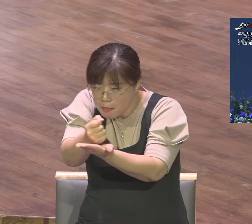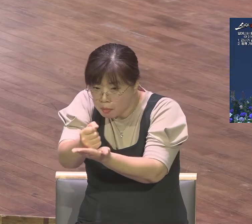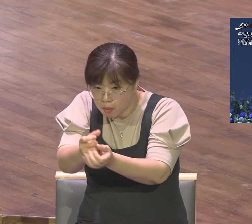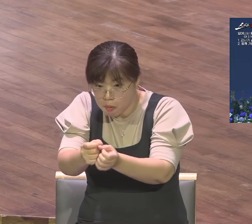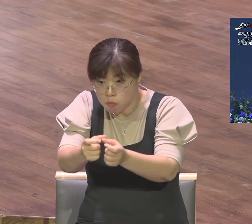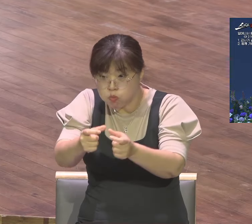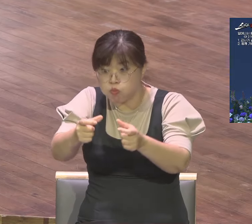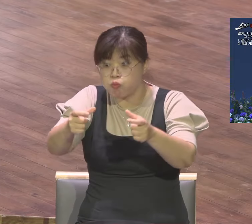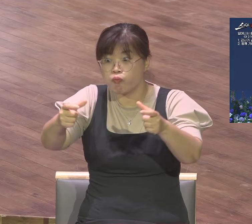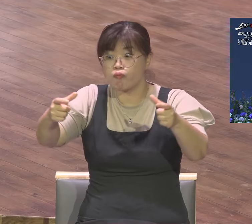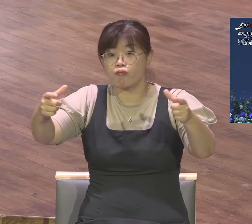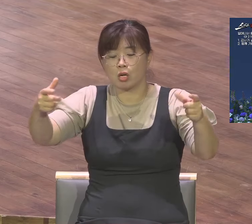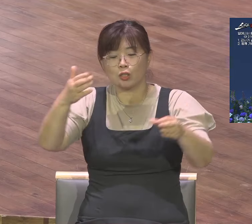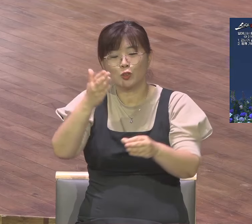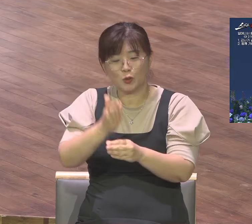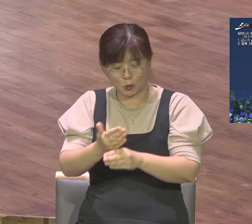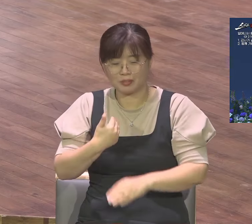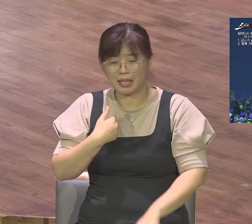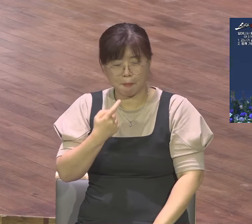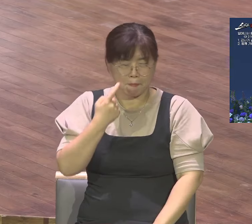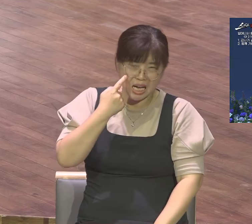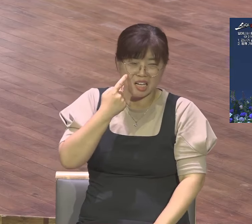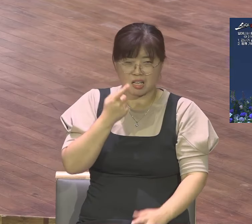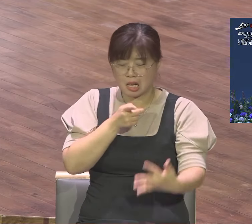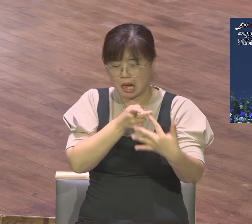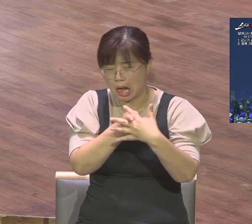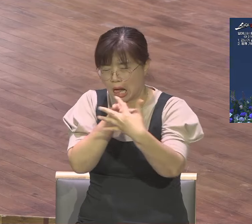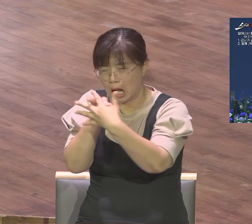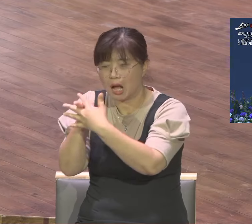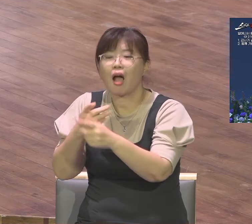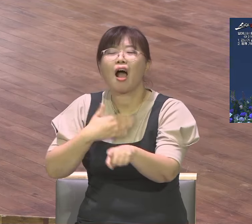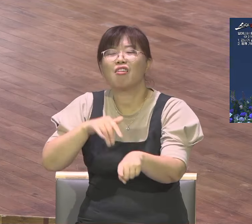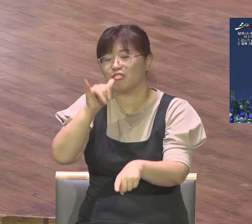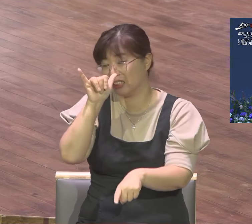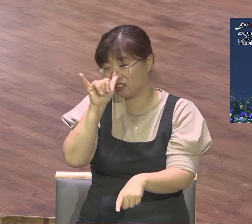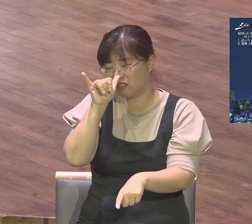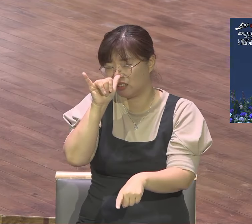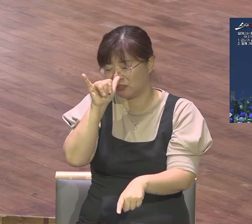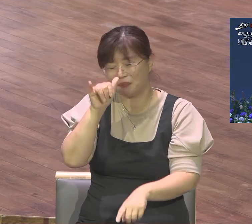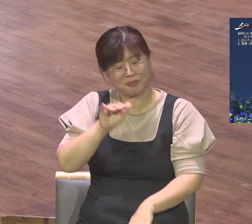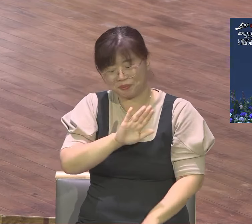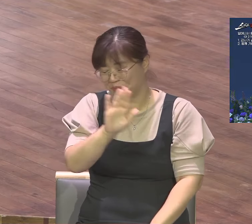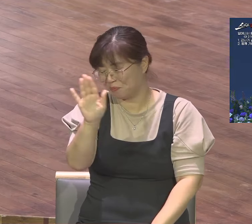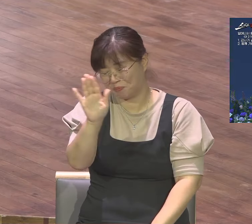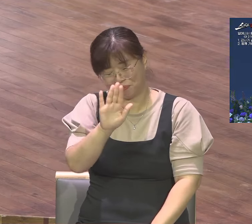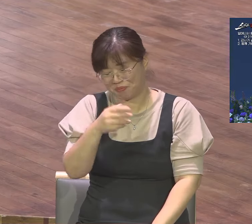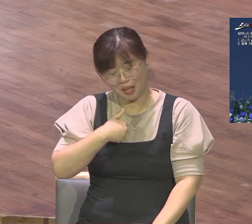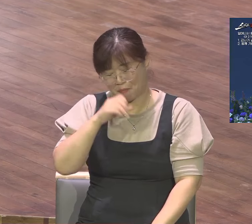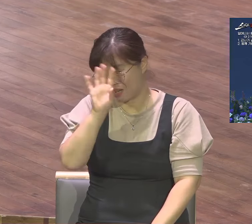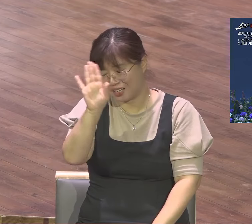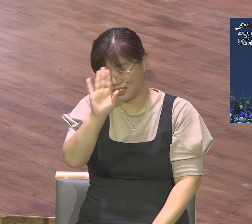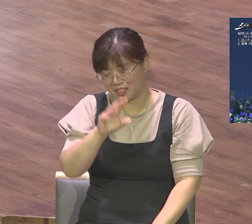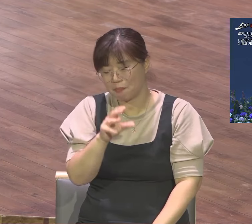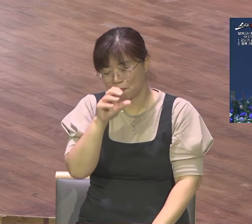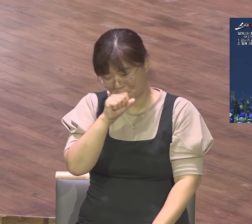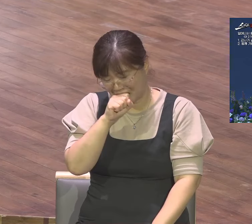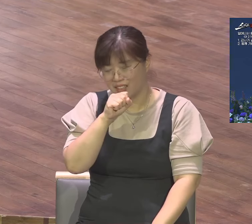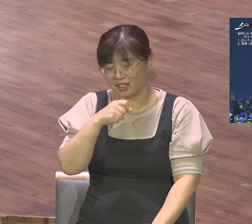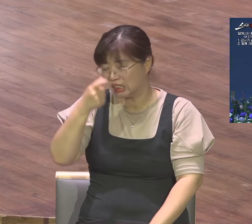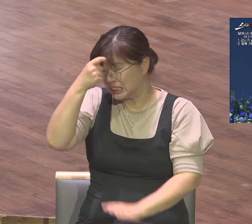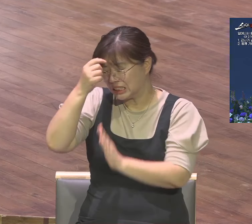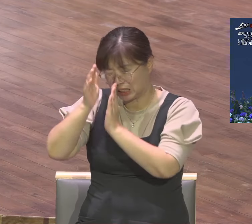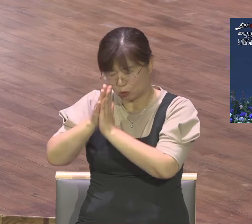특별히 우리 마음속에 있는 작은 여우를 잡으시기 바랍니다. 우리 마음속 내 마음속에 있는 작은 여우